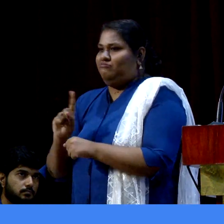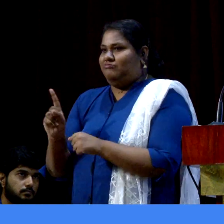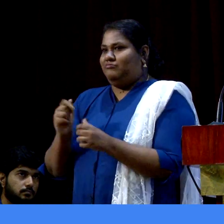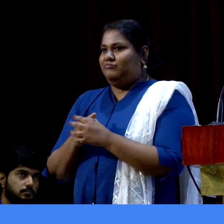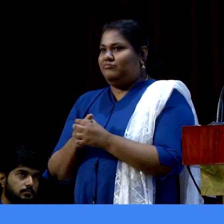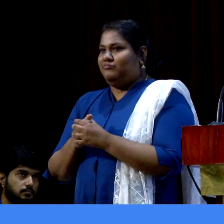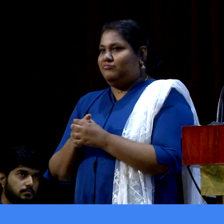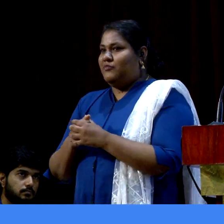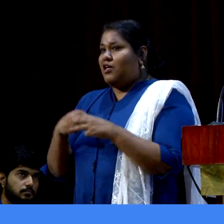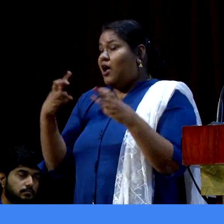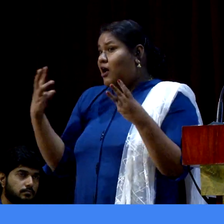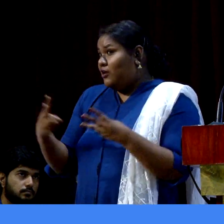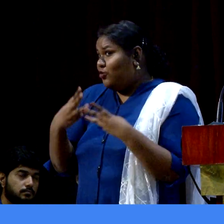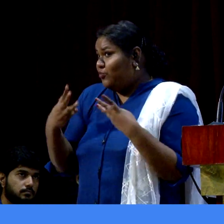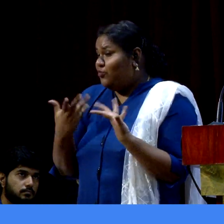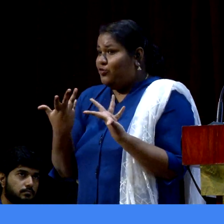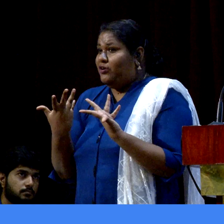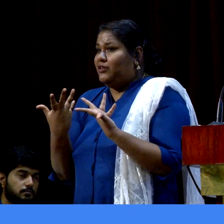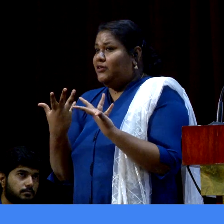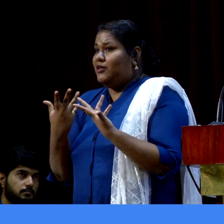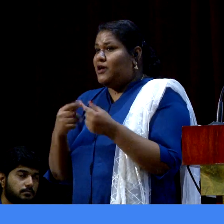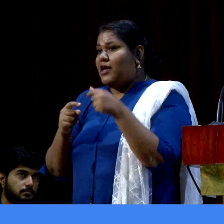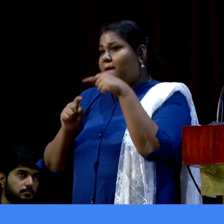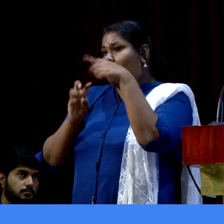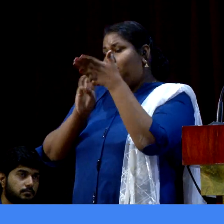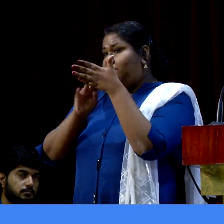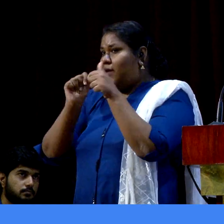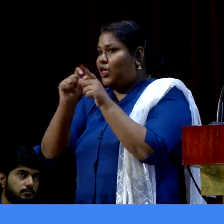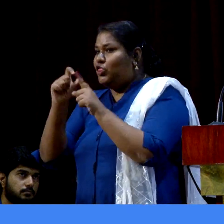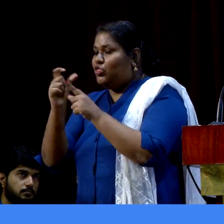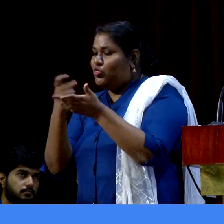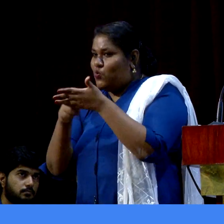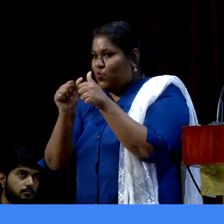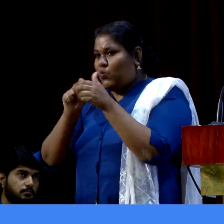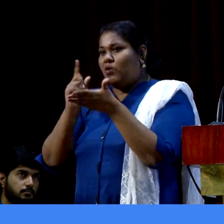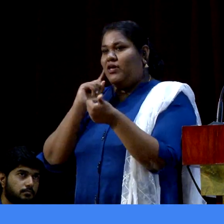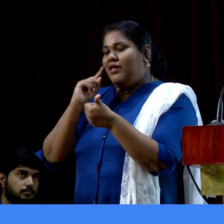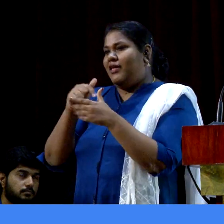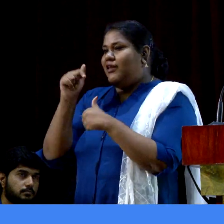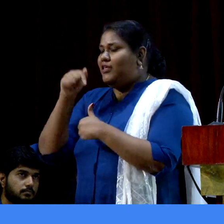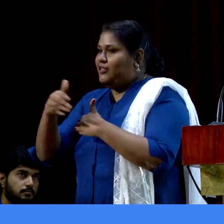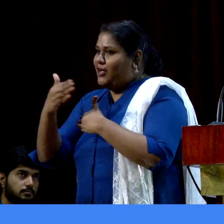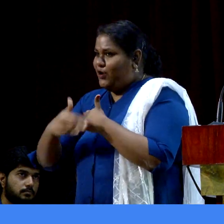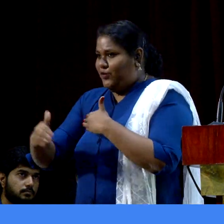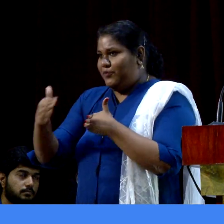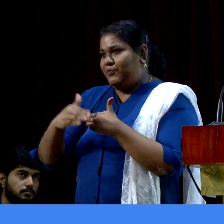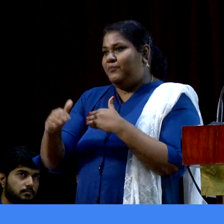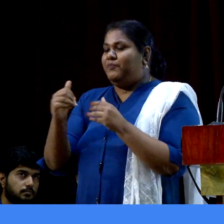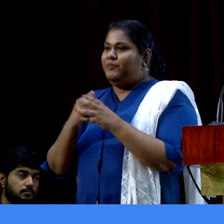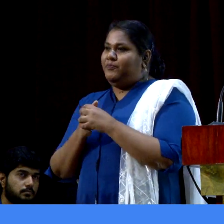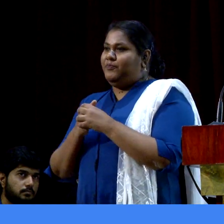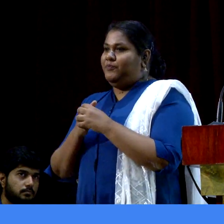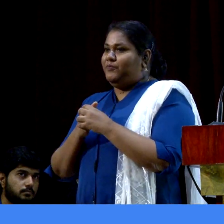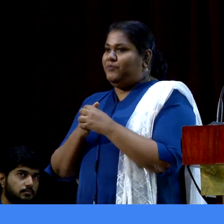யானை கட்டி போரடித்த தென்மதுரை பகுதியை கொண்டிருக்கக்கூடியவர்களாம். இரண்டத்திற்கும் இணைப்பான பகுதி அது.